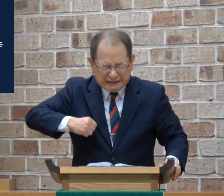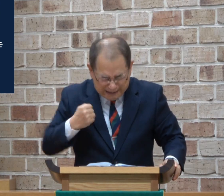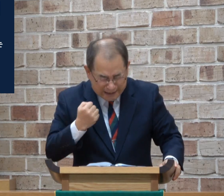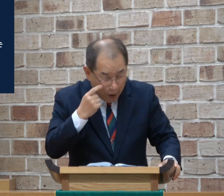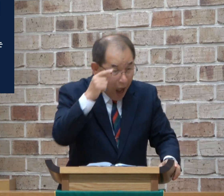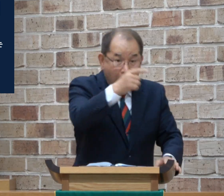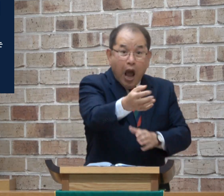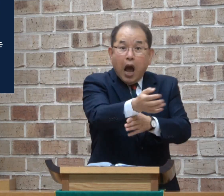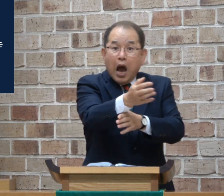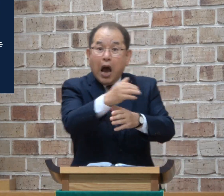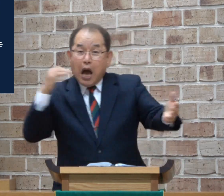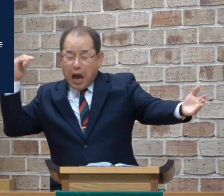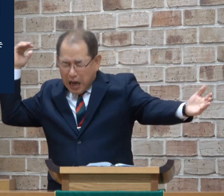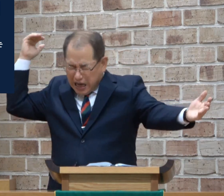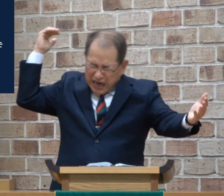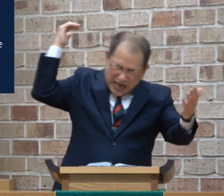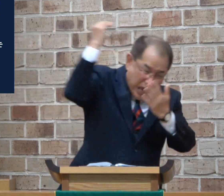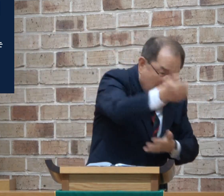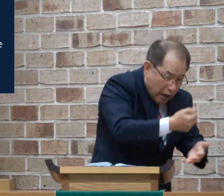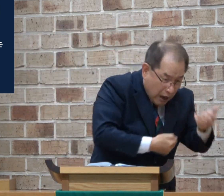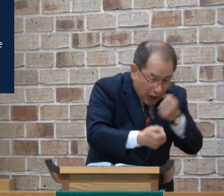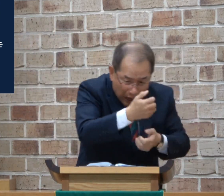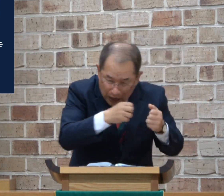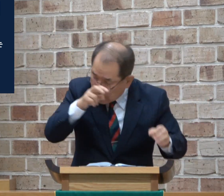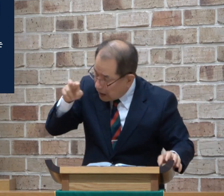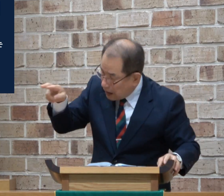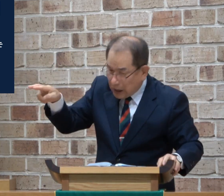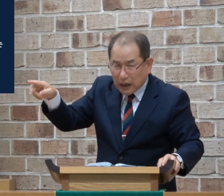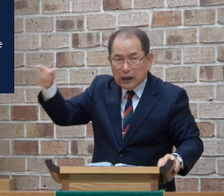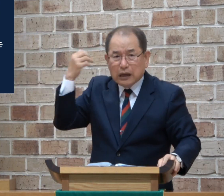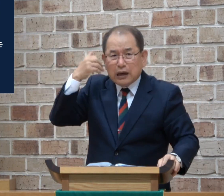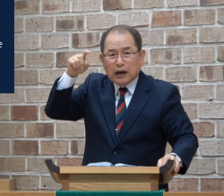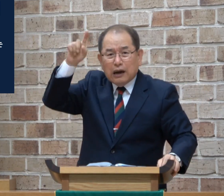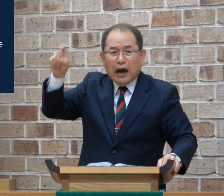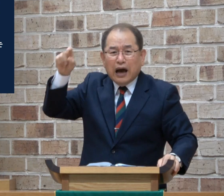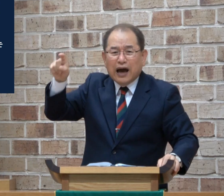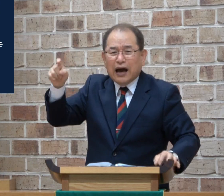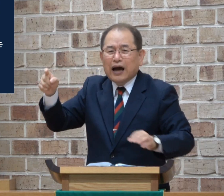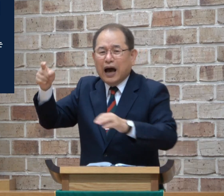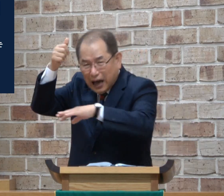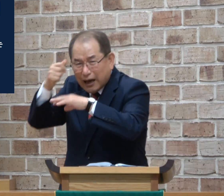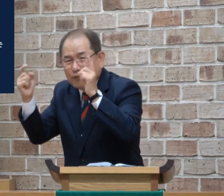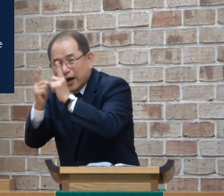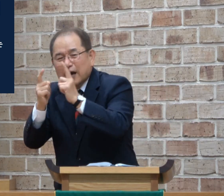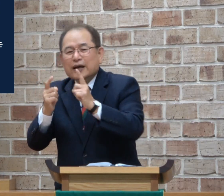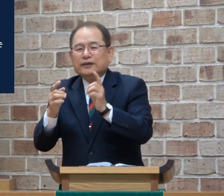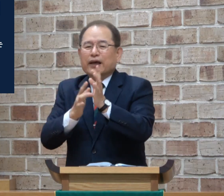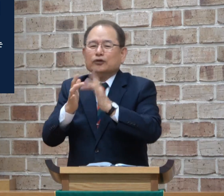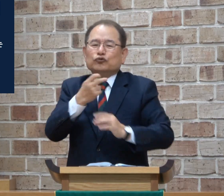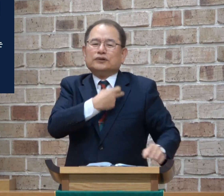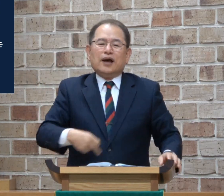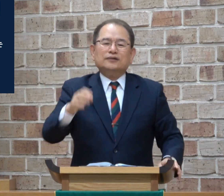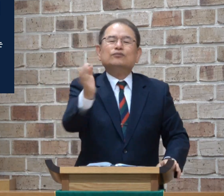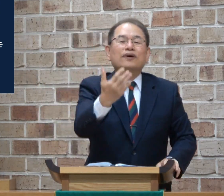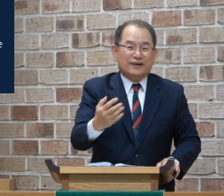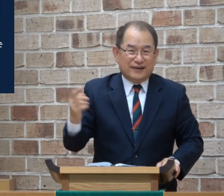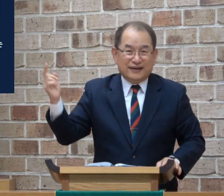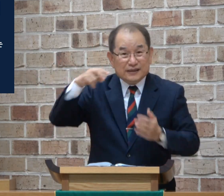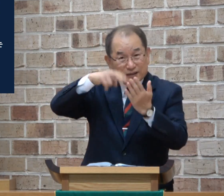그곳에서 물고기를 가득 잡게 됩니다. 그래서 예수님의 제자가 된 이야기입니다. 누가복음